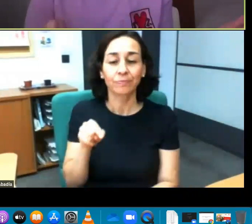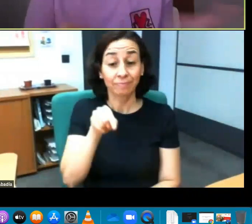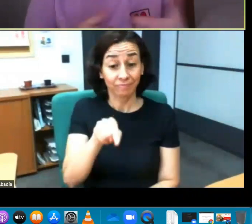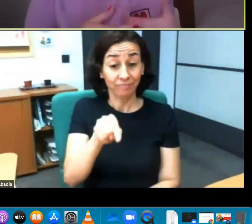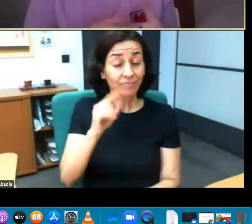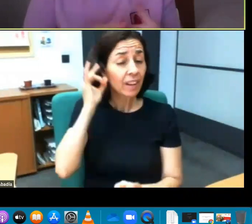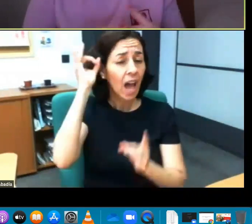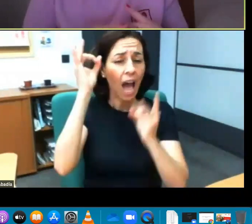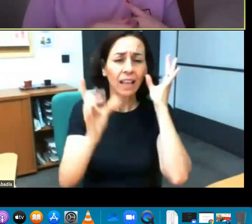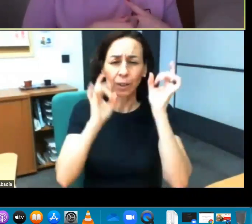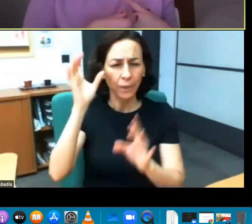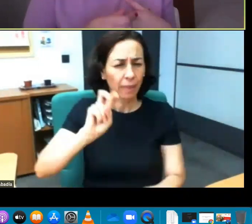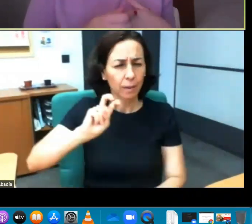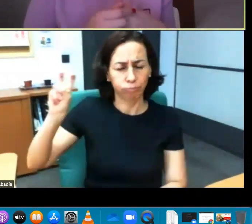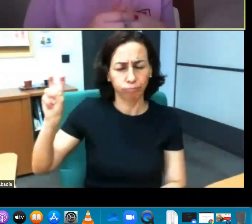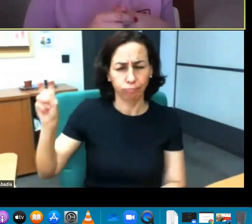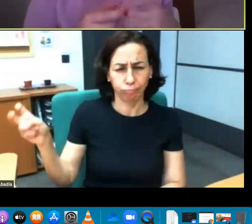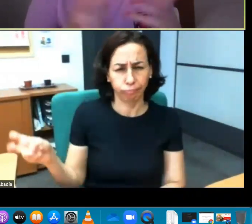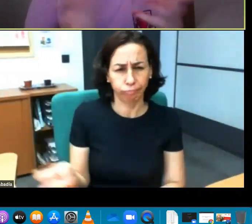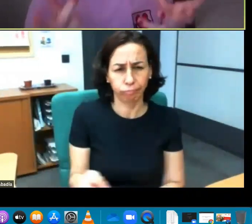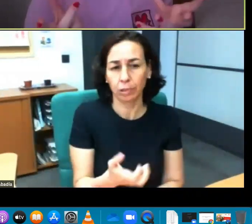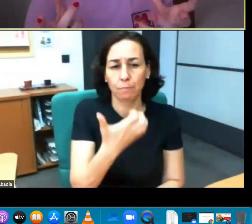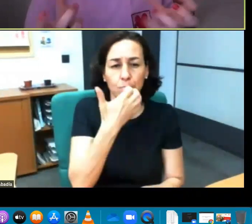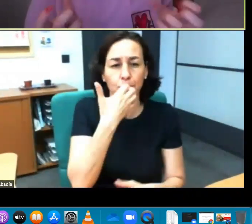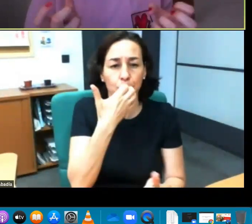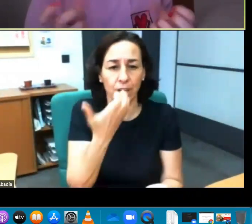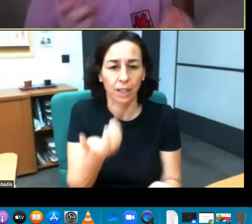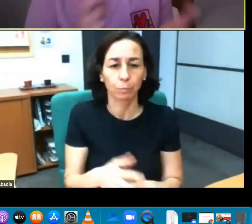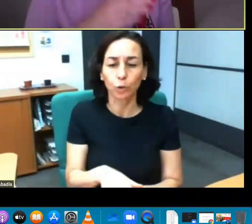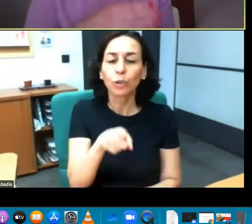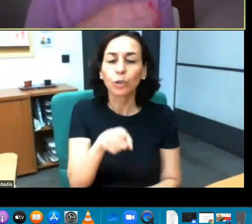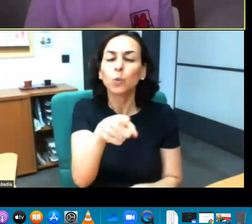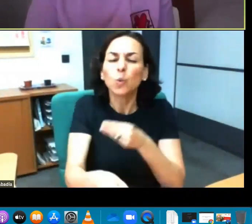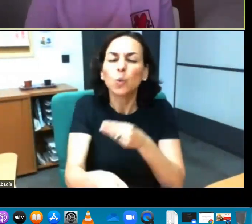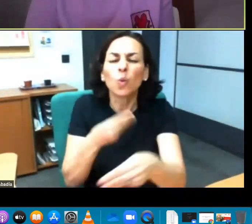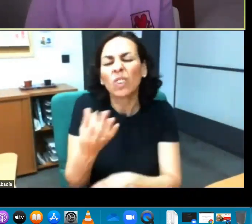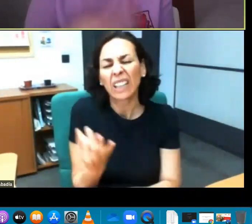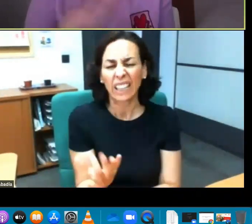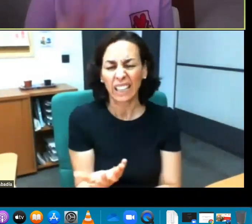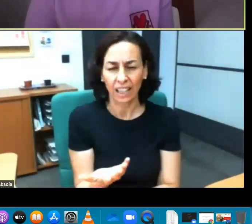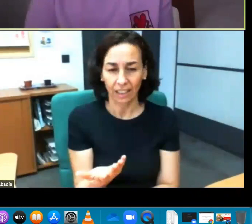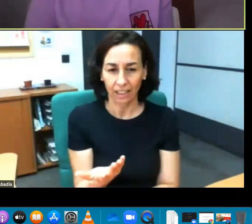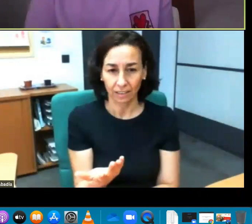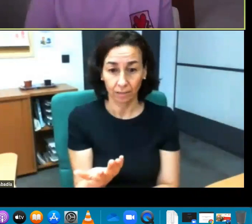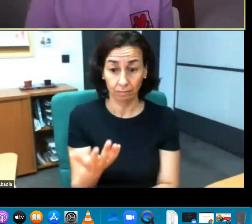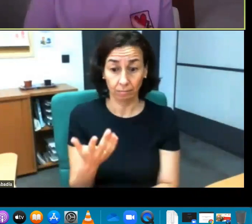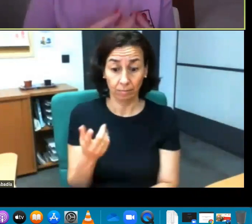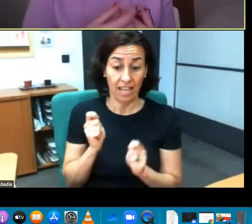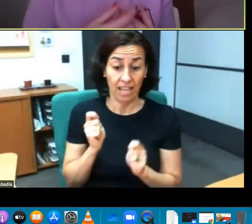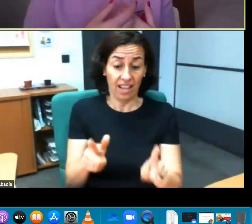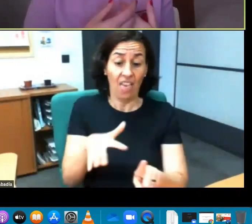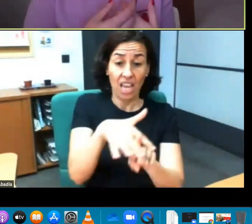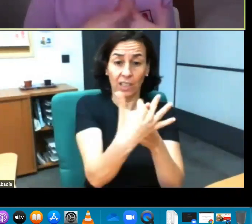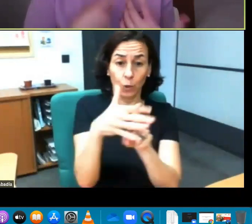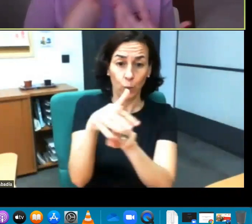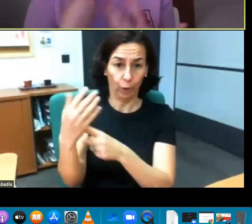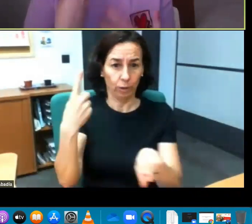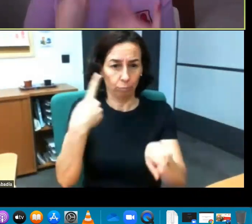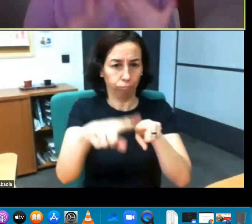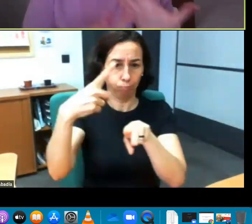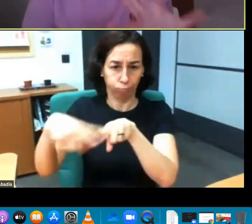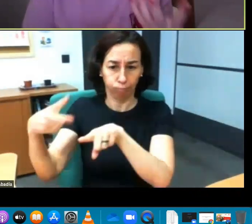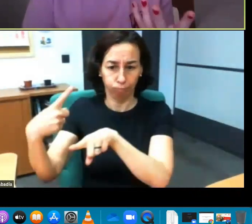actividades, como es ¿qué harías tú?, por ejemplo, que es se dan diferentes casos al alumnado y tienen